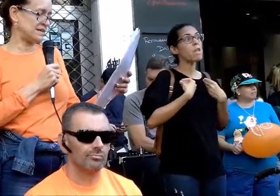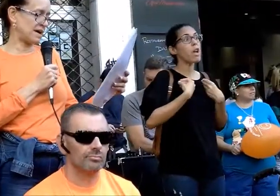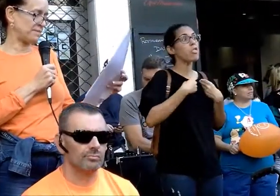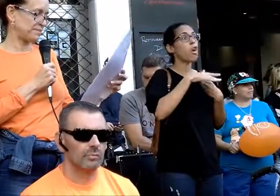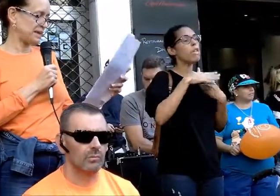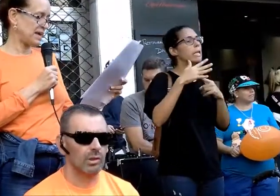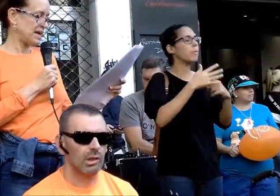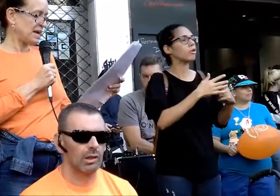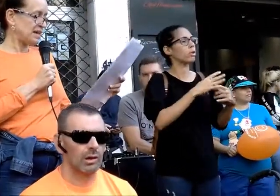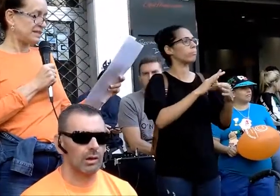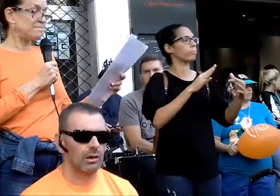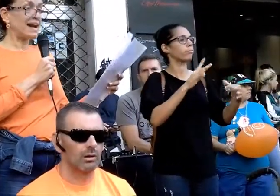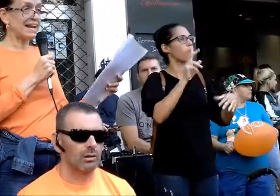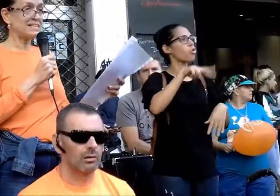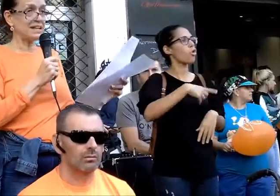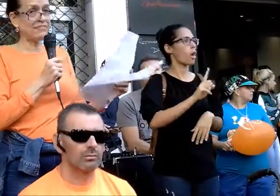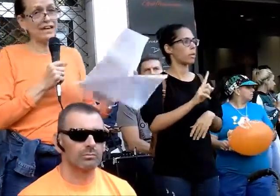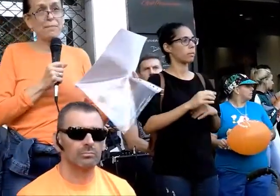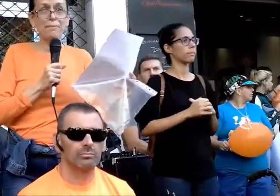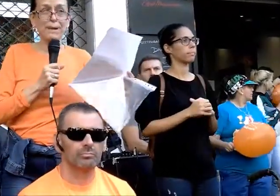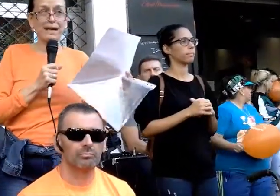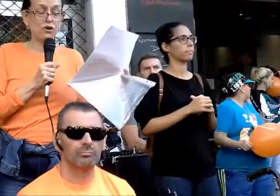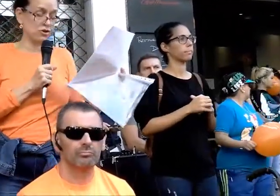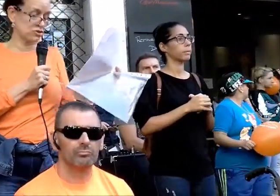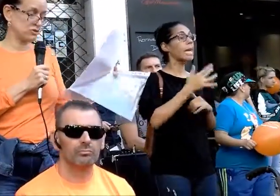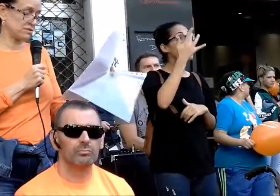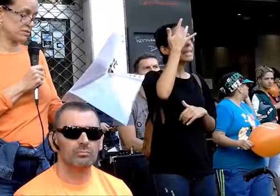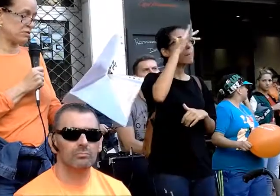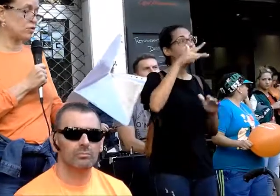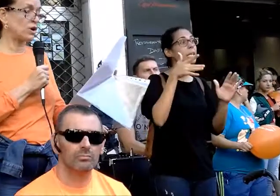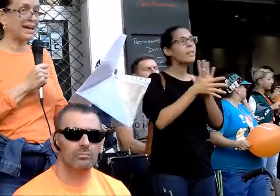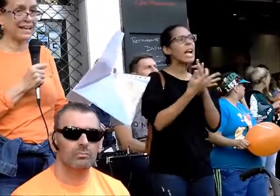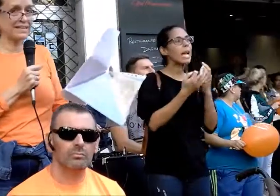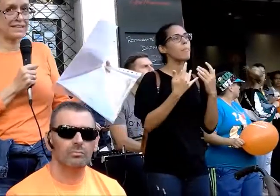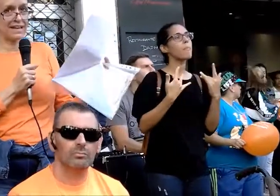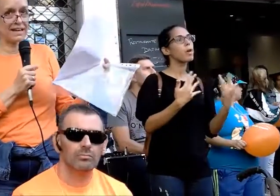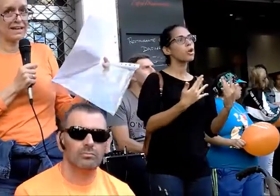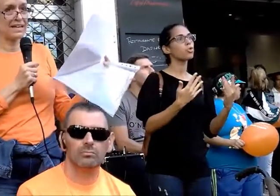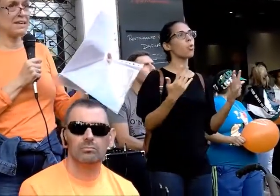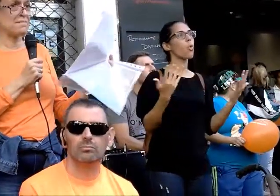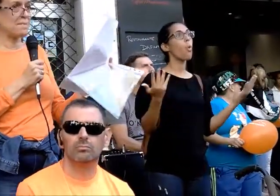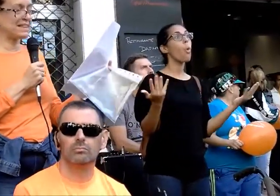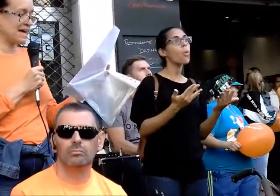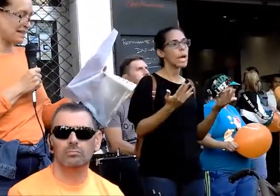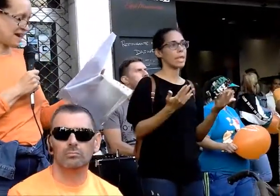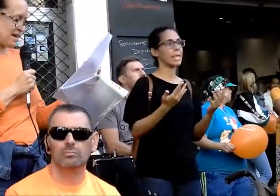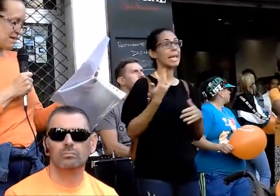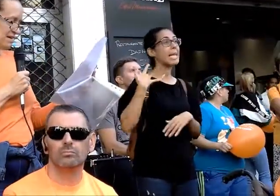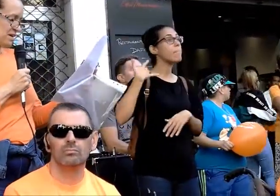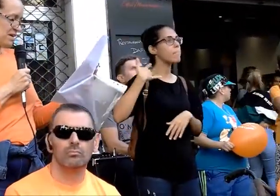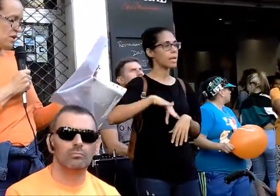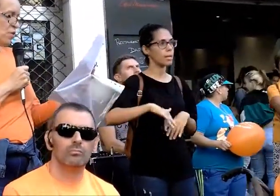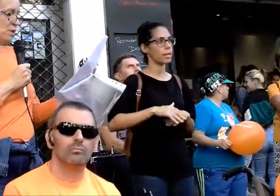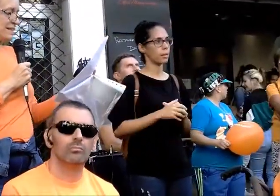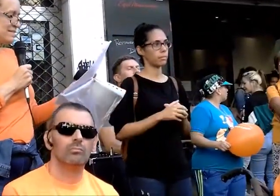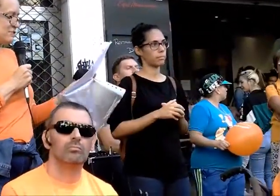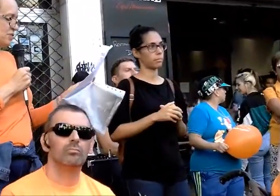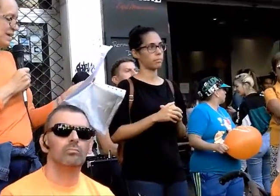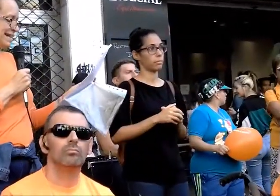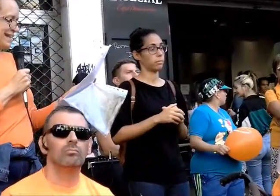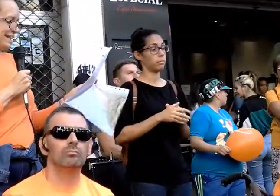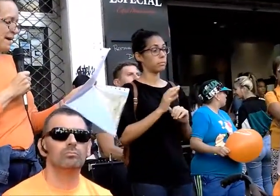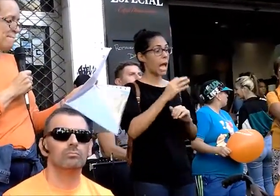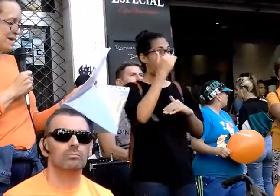residencia. Temprana significa precoz, urgente, inmediata. Una